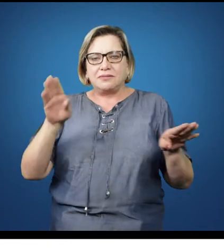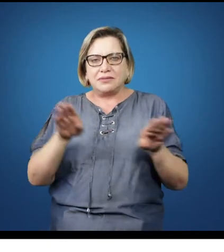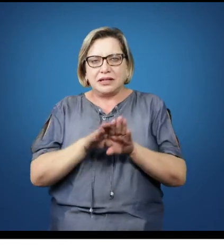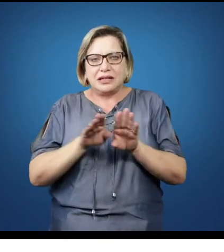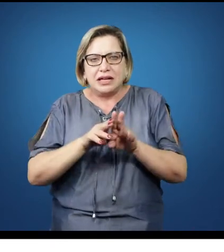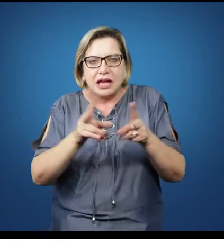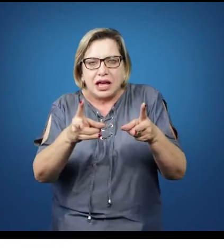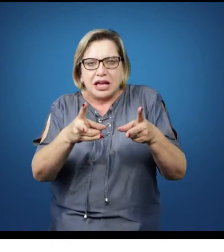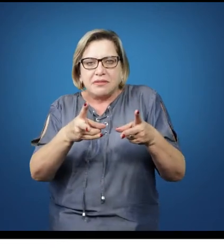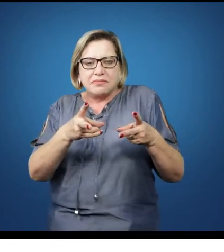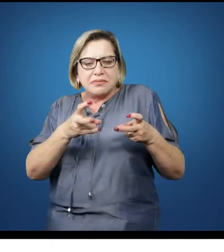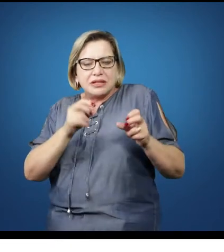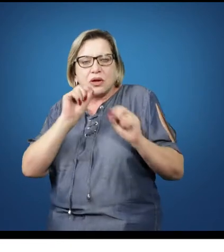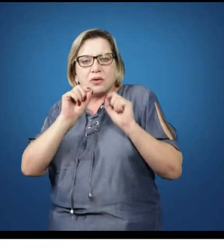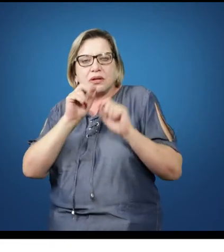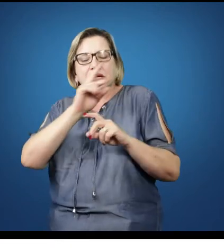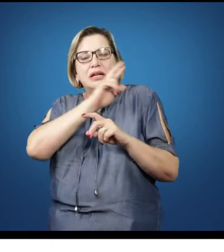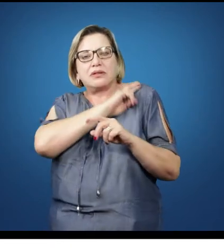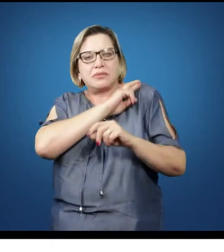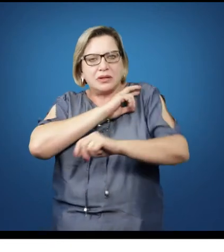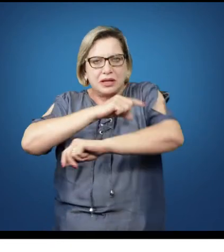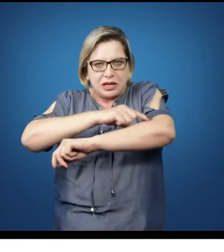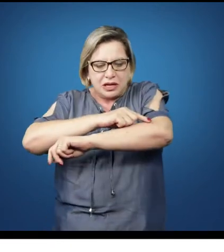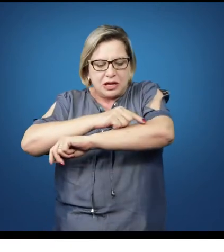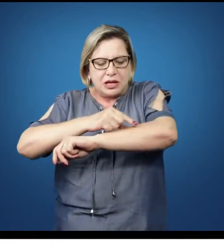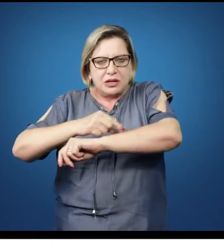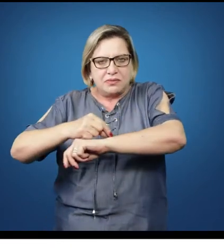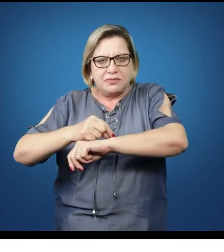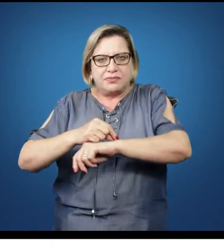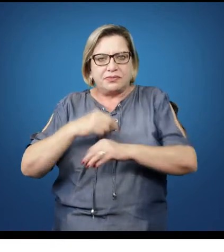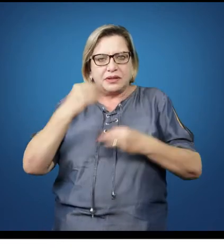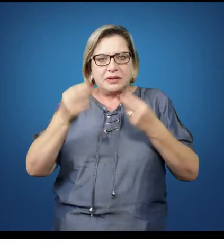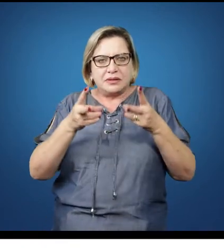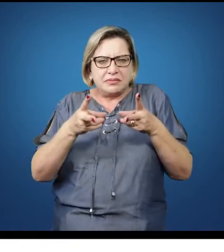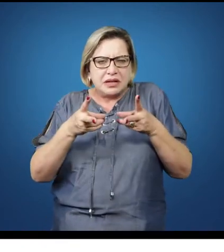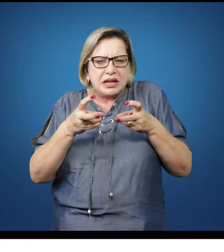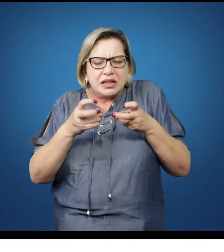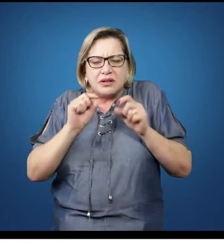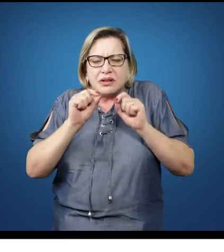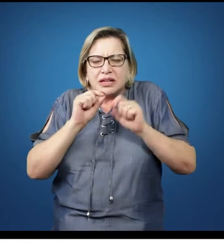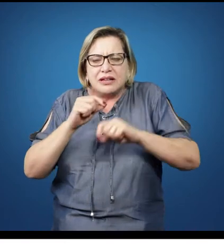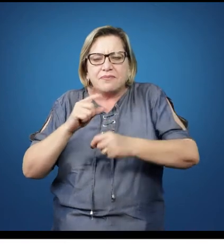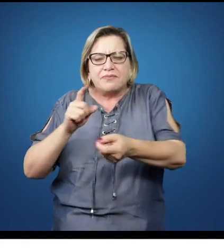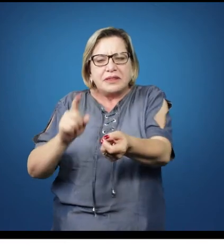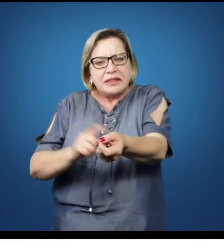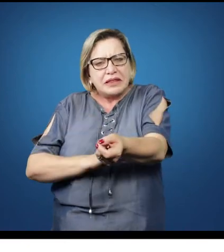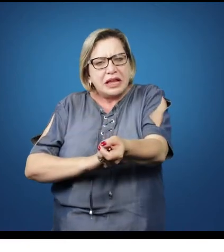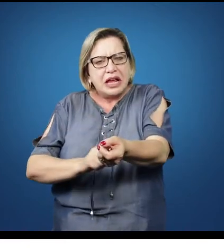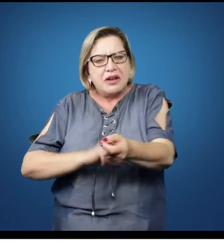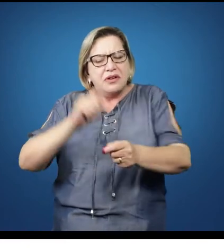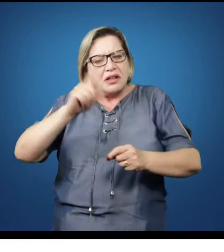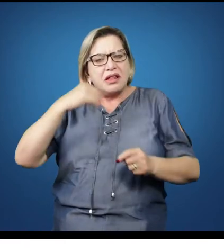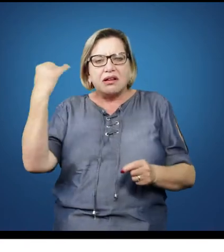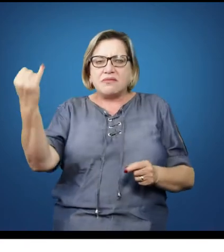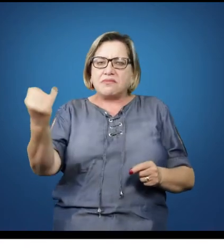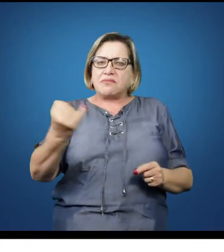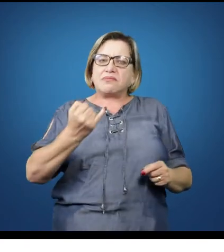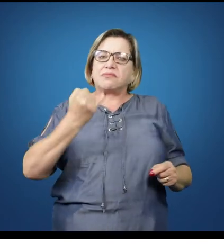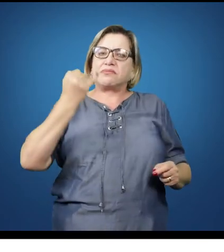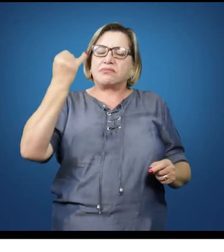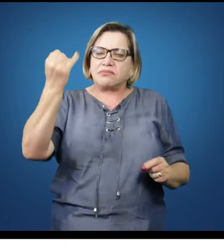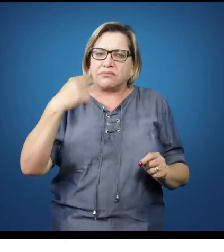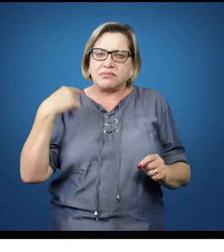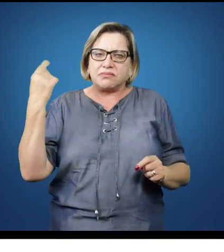Identificar as principais funções da musculatura esquelética, identificar estruturas nervosas e bioquímicas são importantes para que a